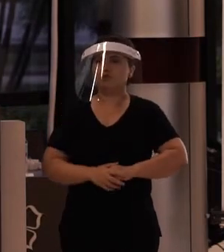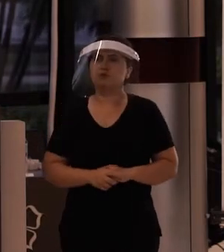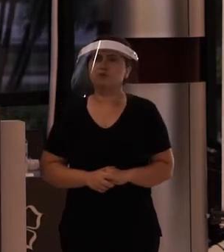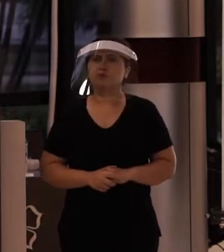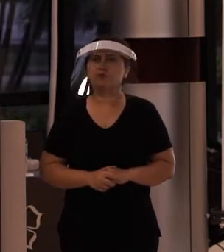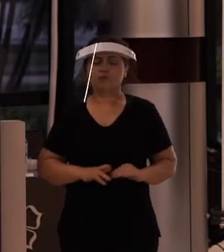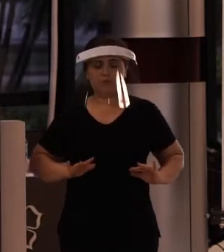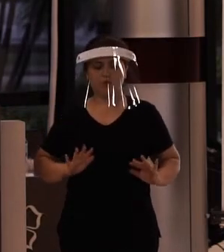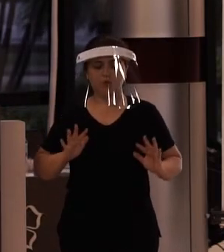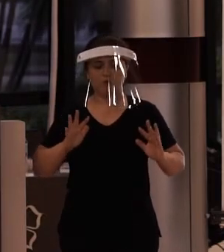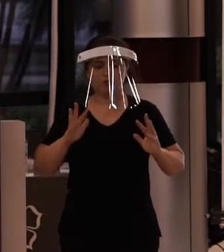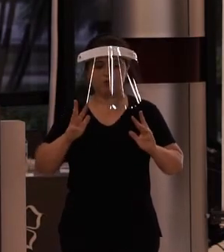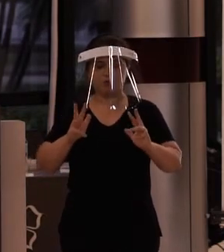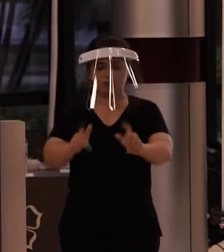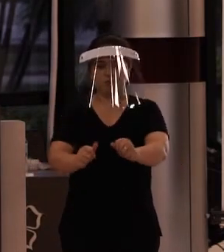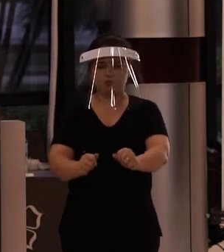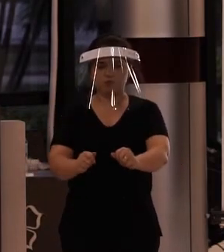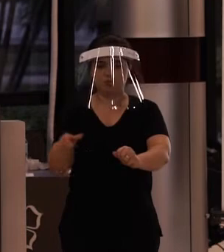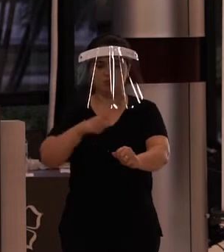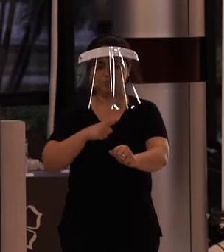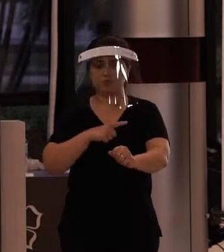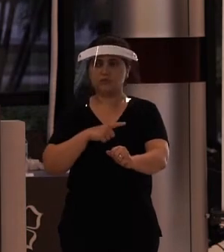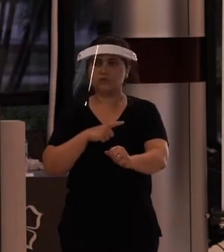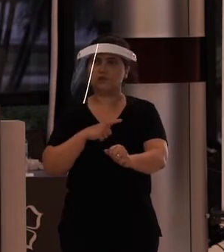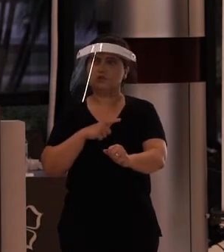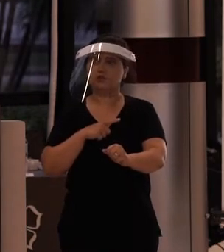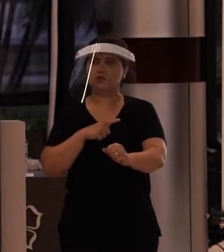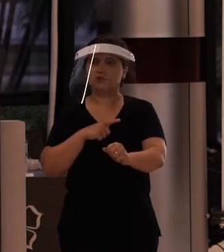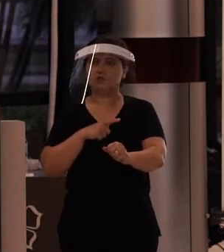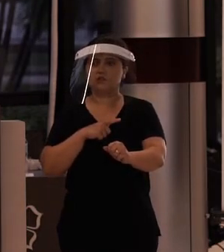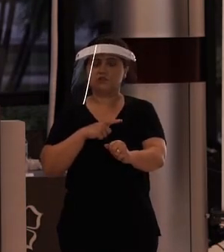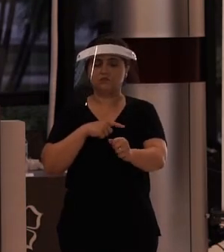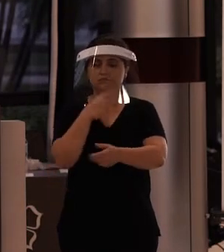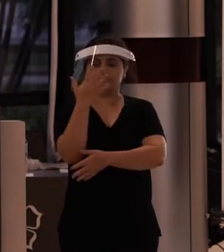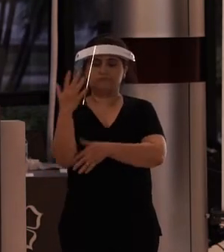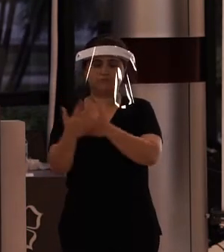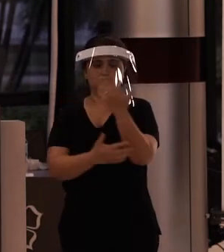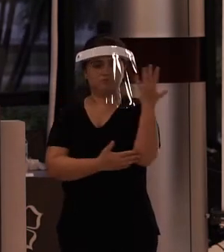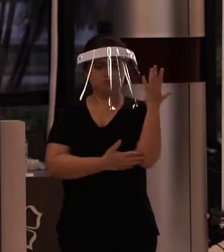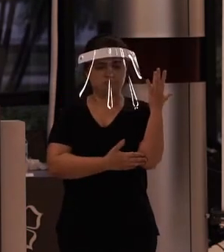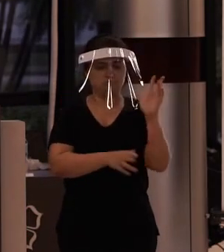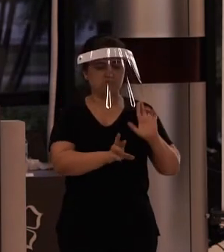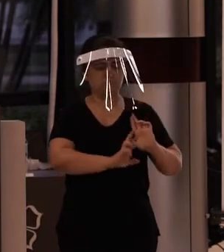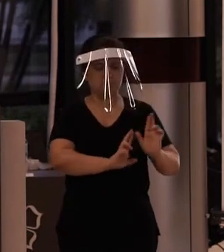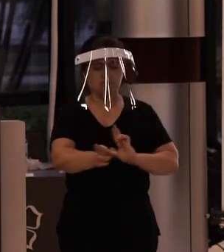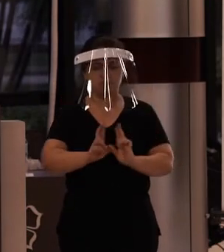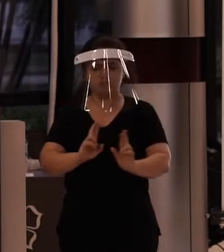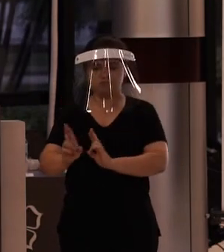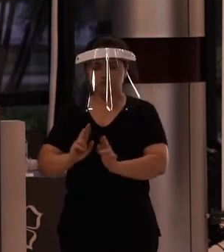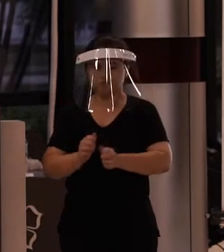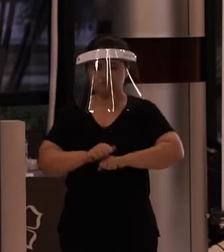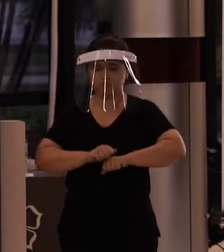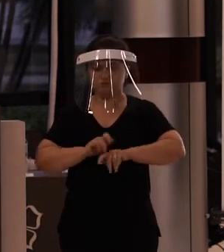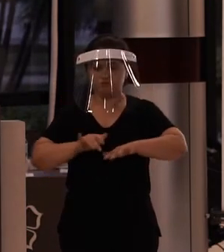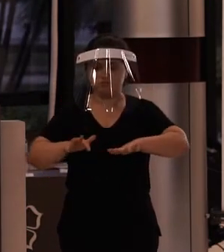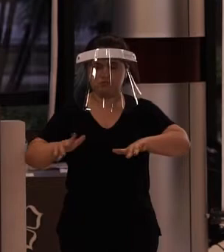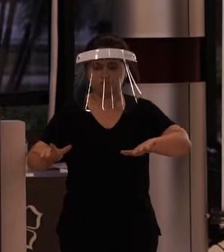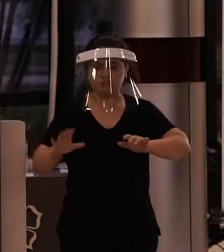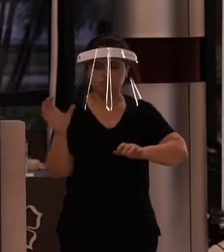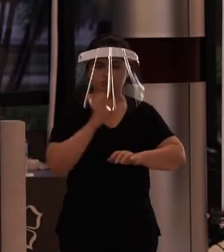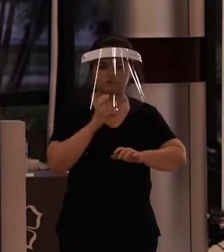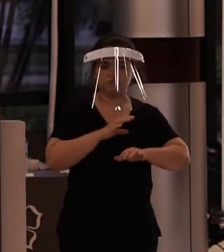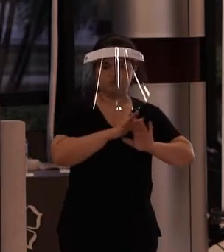E tudo que tem aí no meio ambiente está transmitindo, né, esse